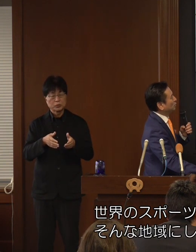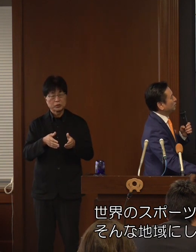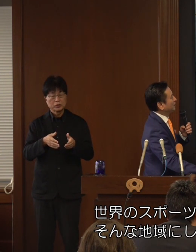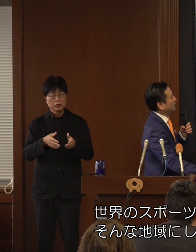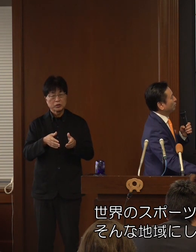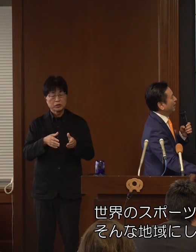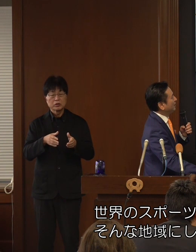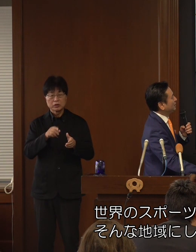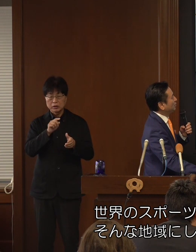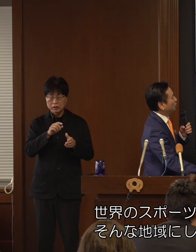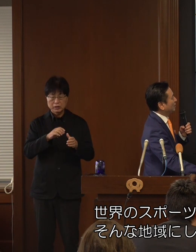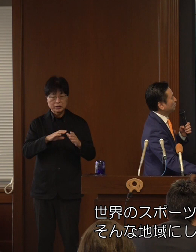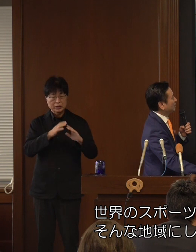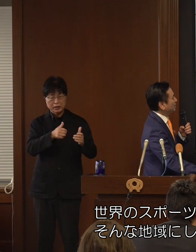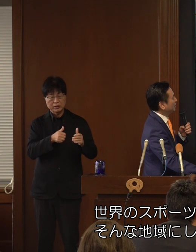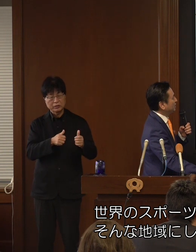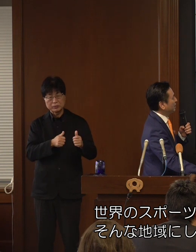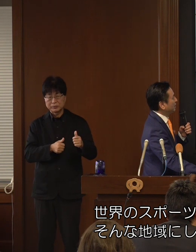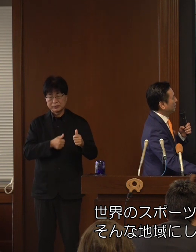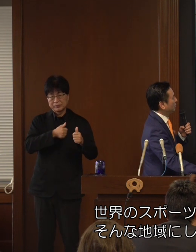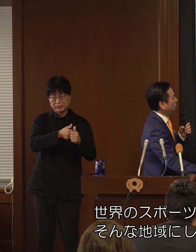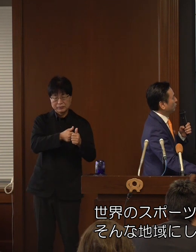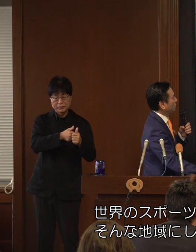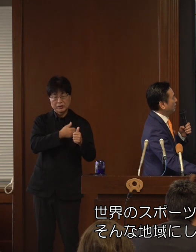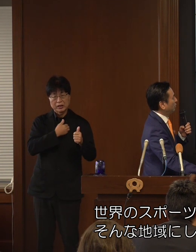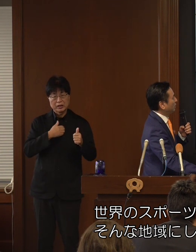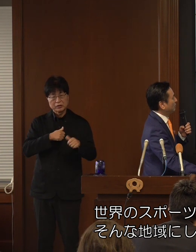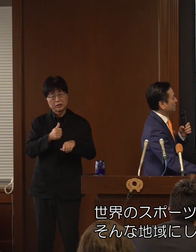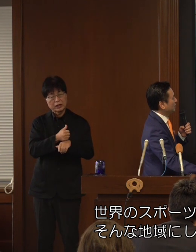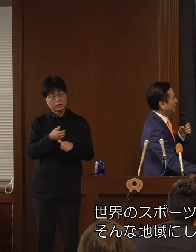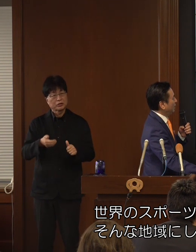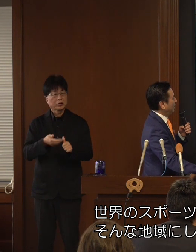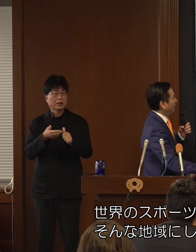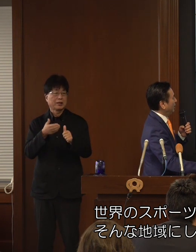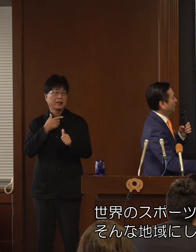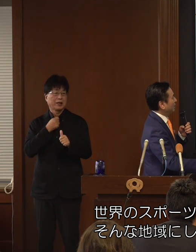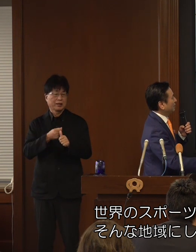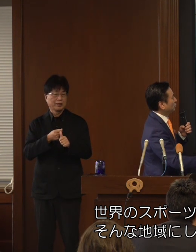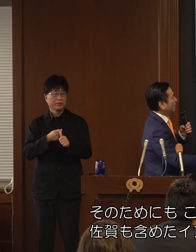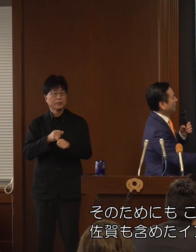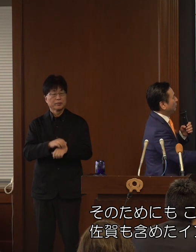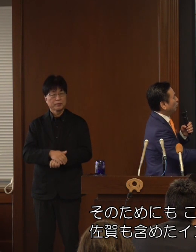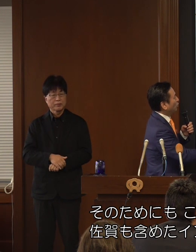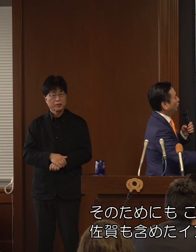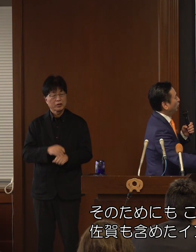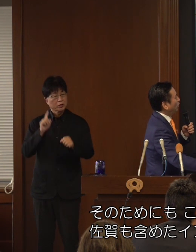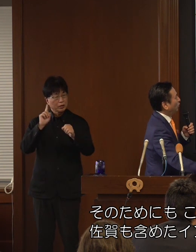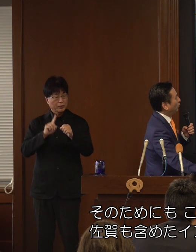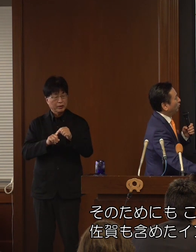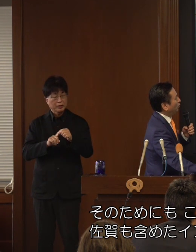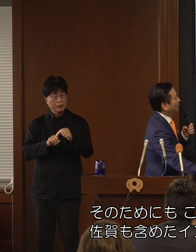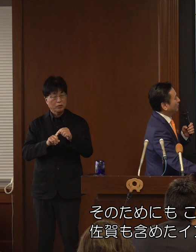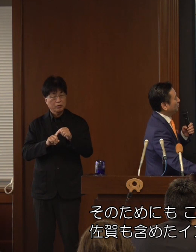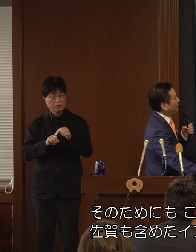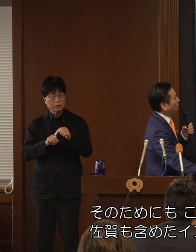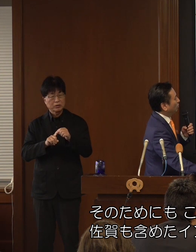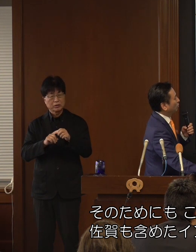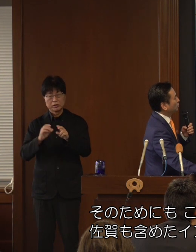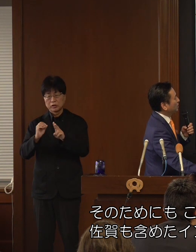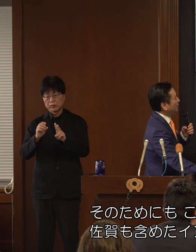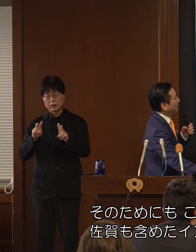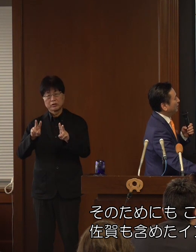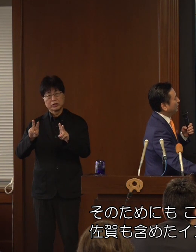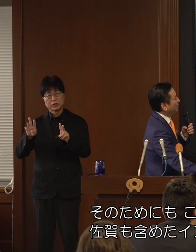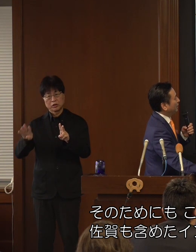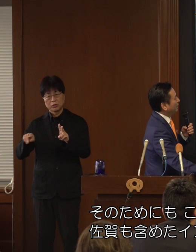世界のスポーツシーンを牽引するような、そんな地域にしていきたいと思っております。そのためにもこの2024、